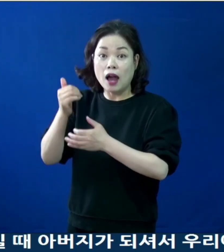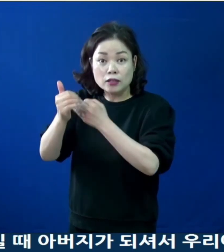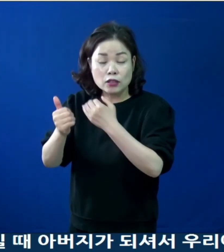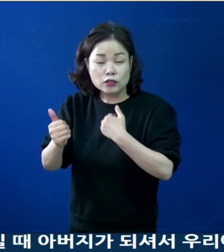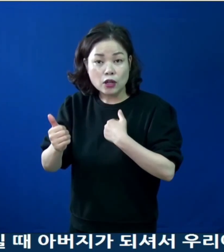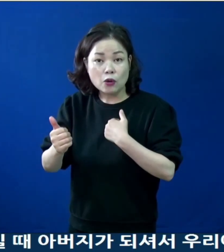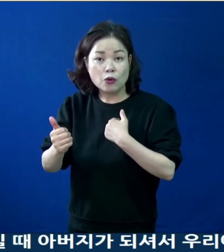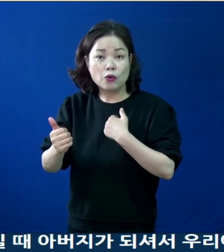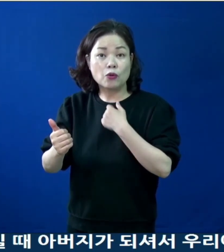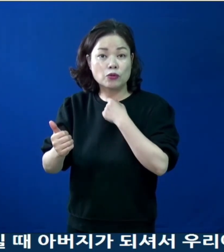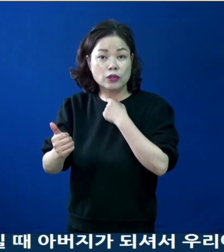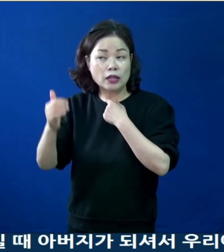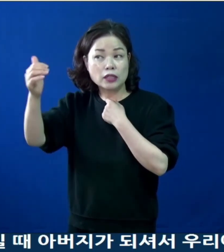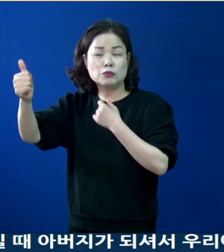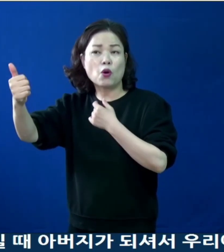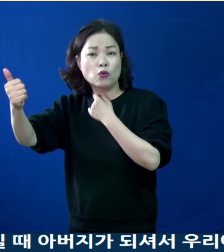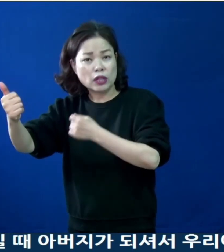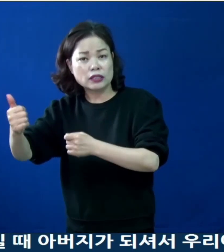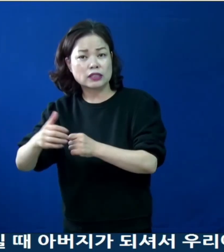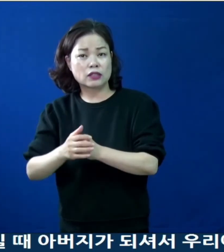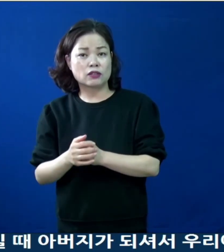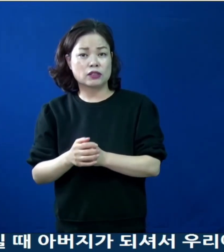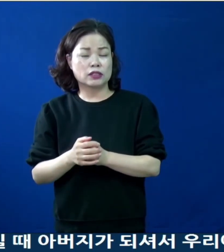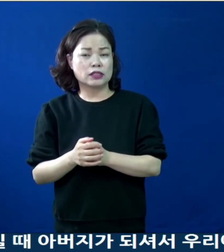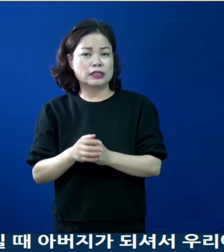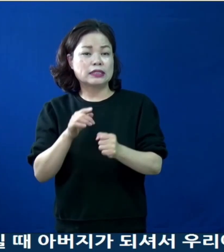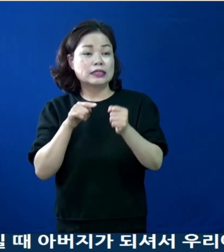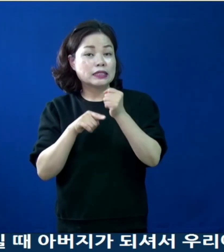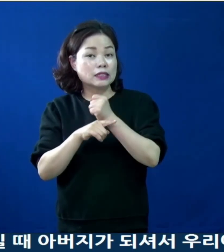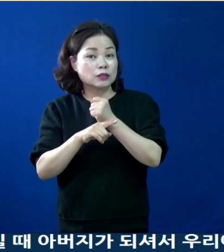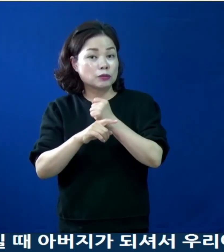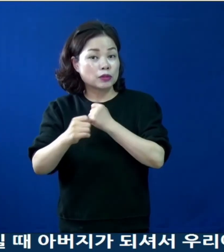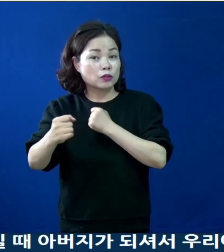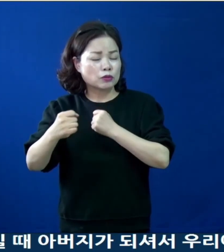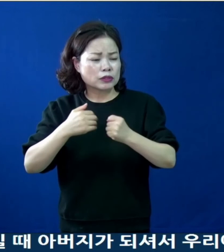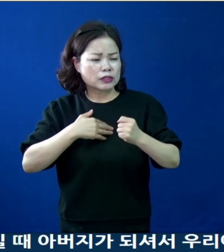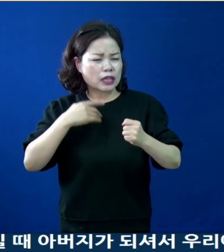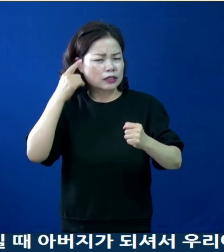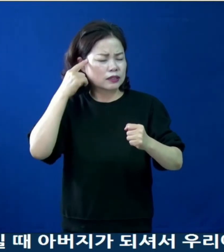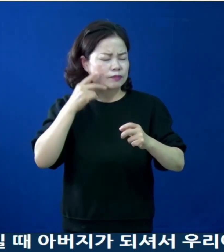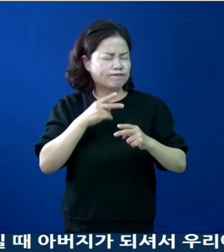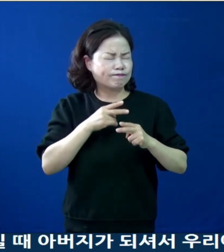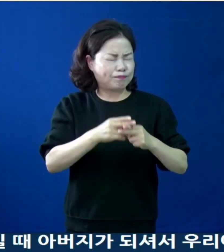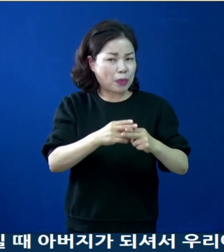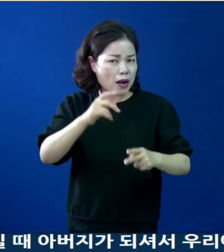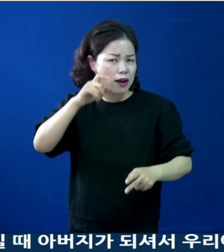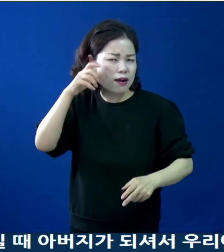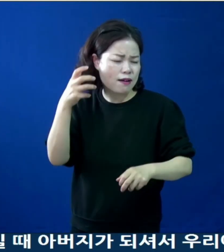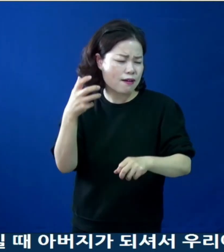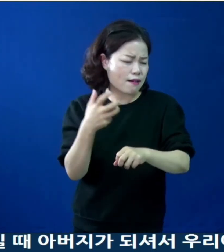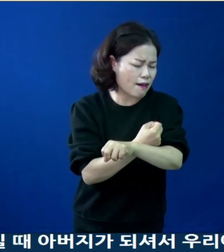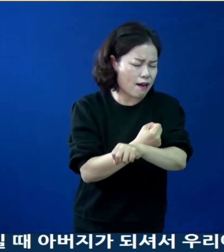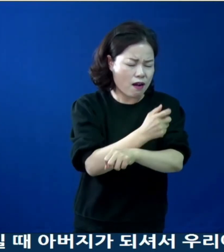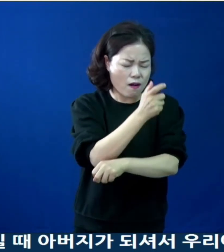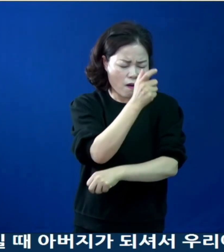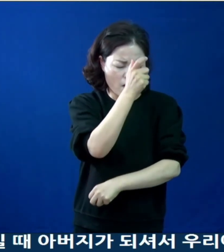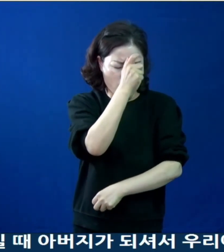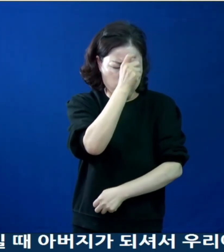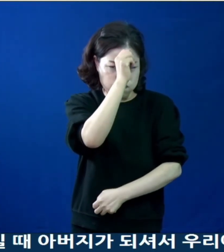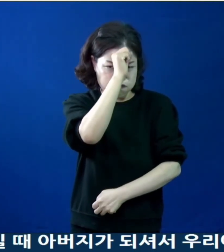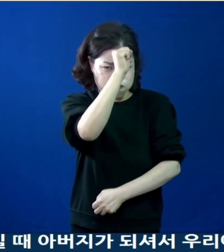하나님께서 내게 원하시는 것은 하나님의 뜻이 있음에도 불구하고 내 뜻을 굽힐 줄 모르는 그 고집과